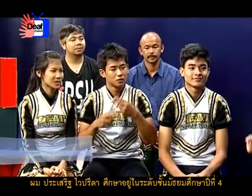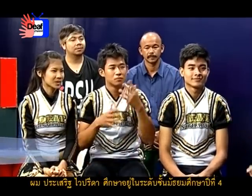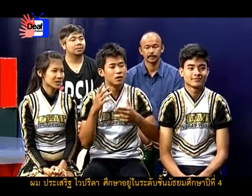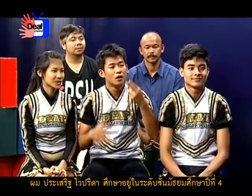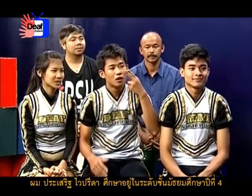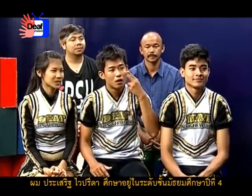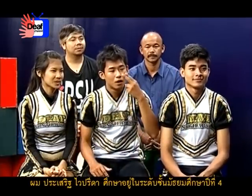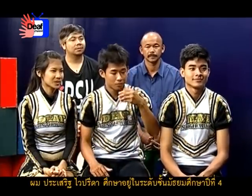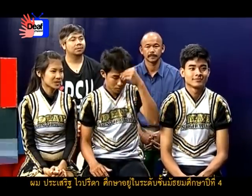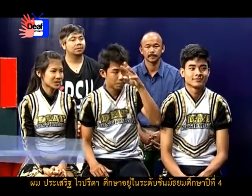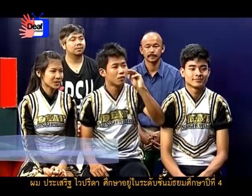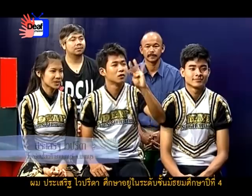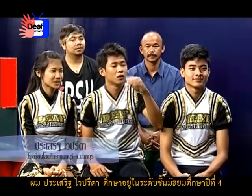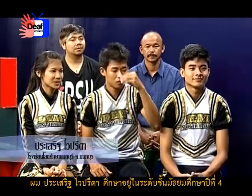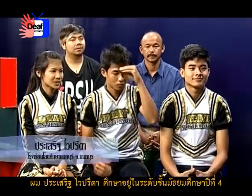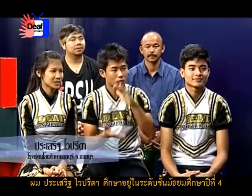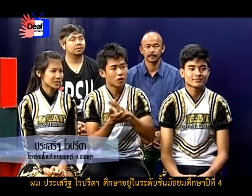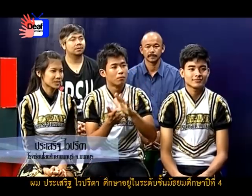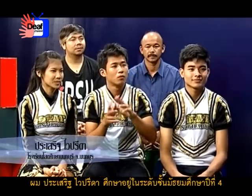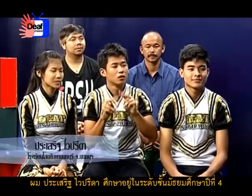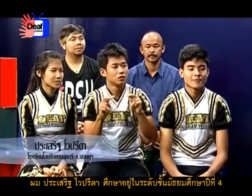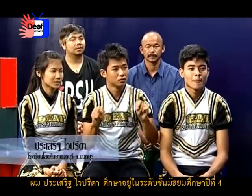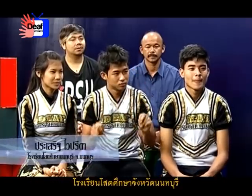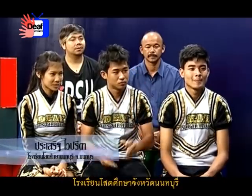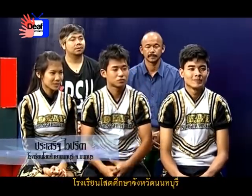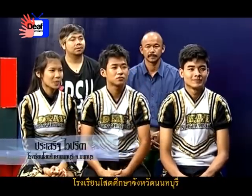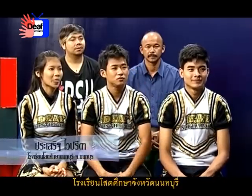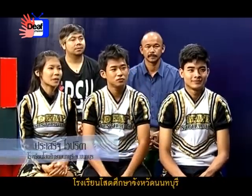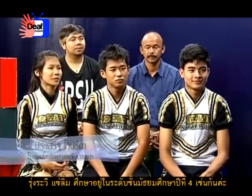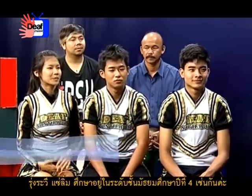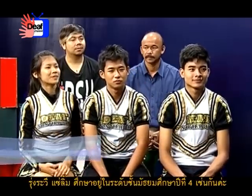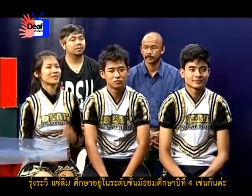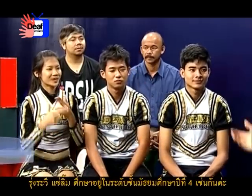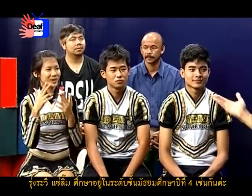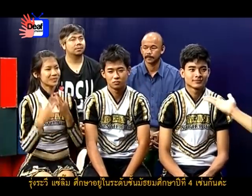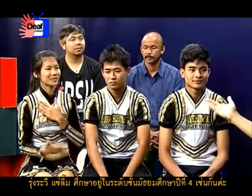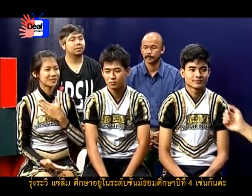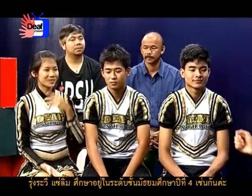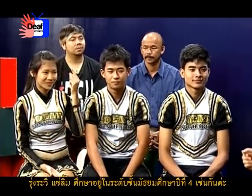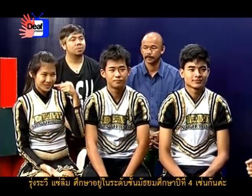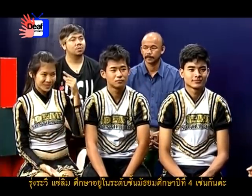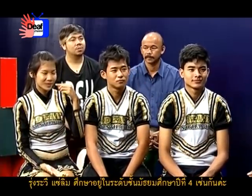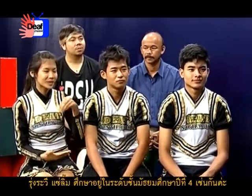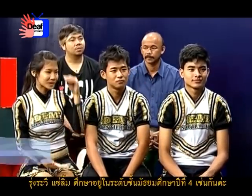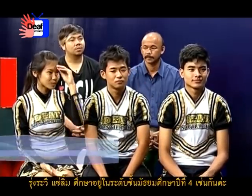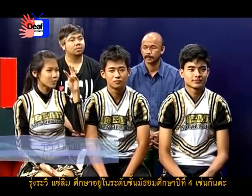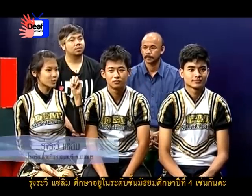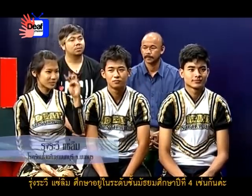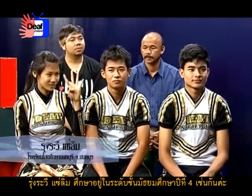ผมประเสริฐไวยปีดาศึกษาอยู่ในระดับชั้นมัธยมศึกษาปีที่4โรงเรียนโสดศึกษาครับ ดิฉันลุงระวีแซ่ลิมศึกษ